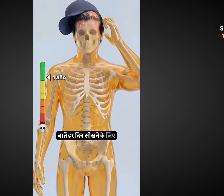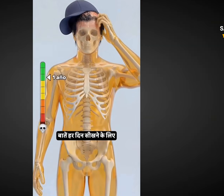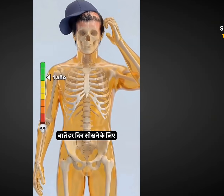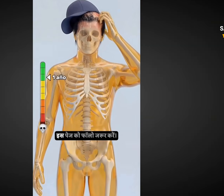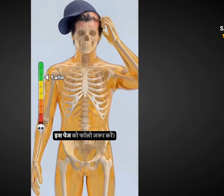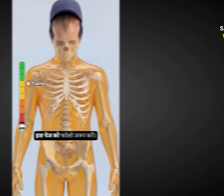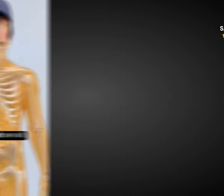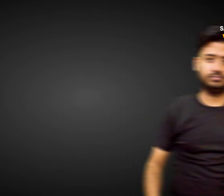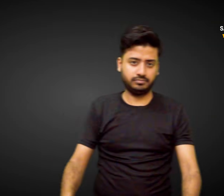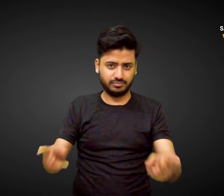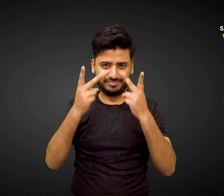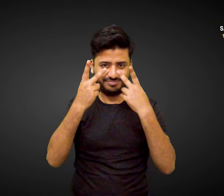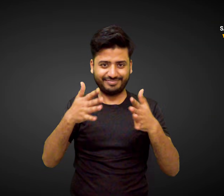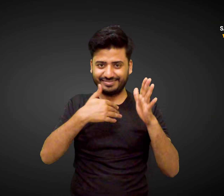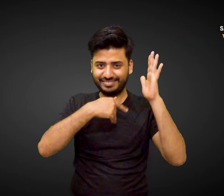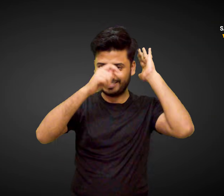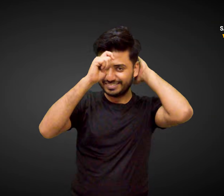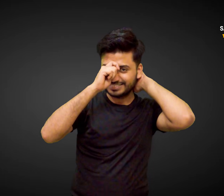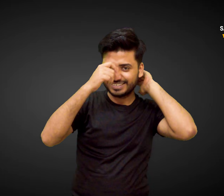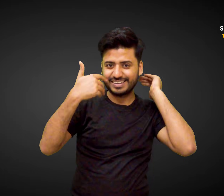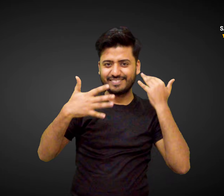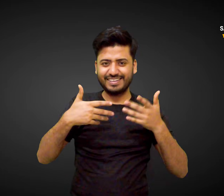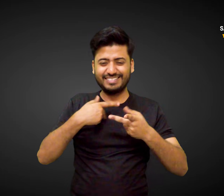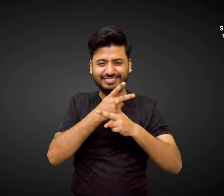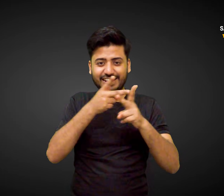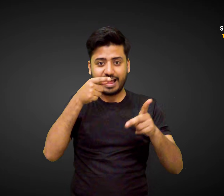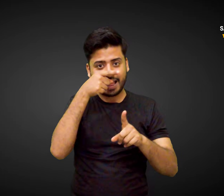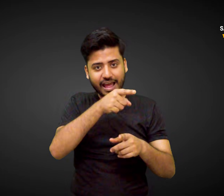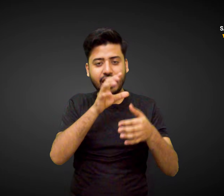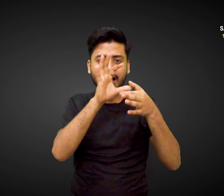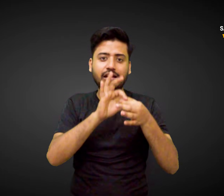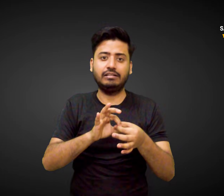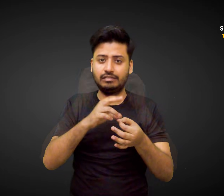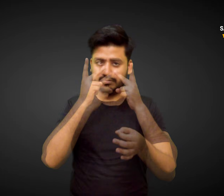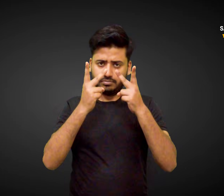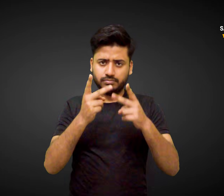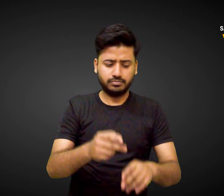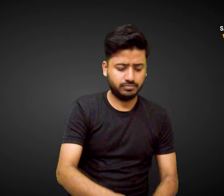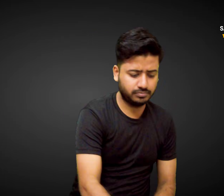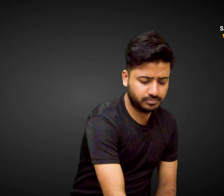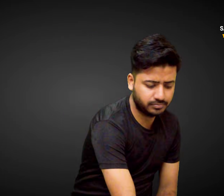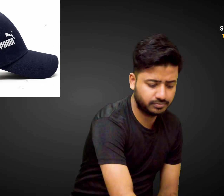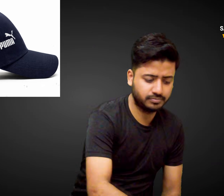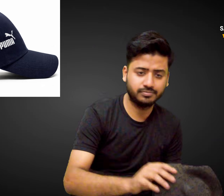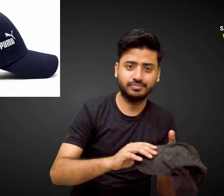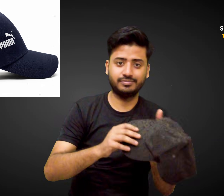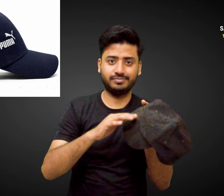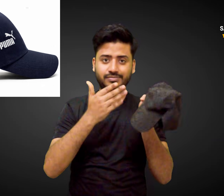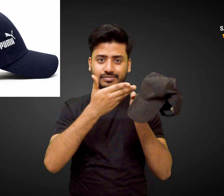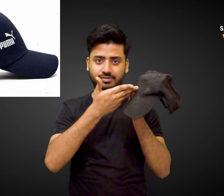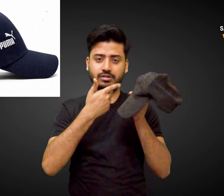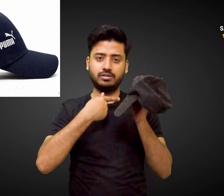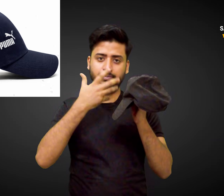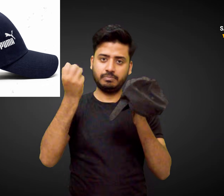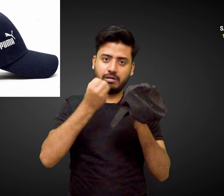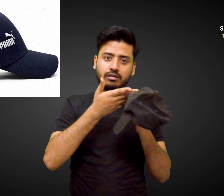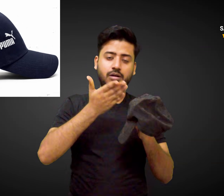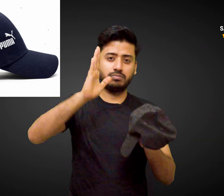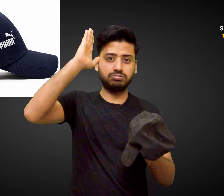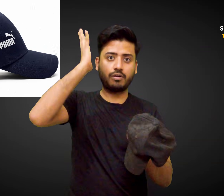के लिए इस पेज को फॉलो जरूर करें। Sounds like you're putting together a solid guide on hair health. Wearing a cap daily can definitely be a double-edged sword.